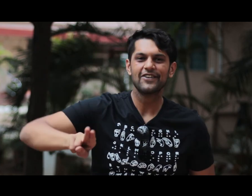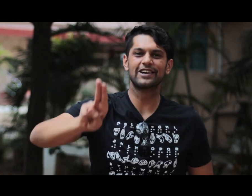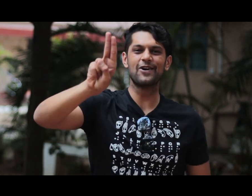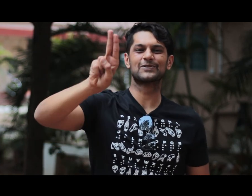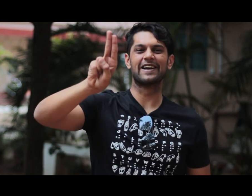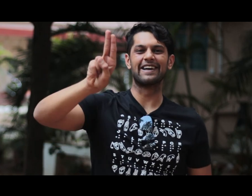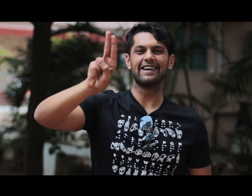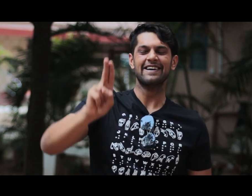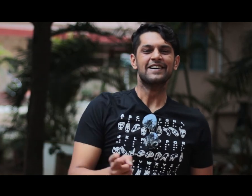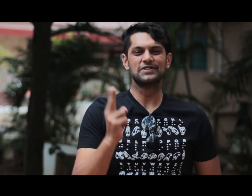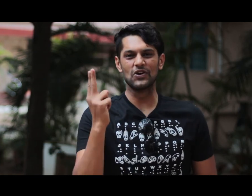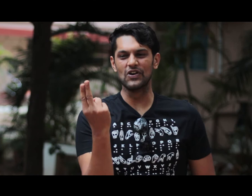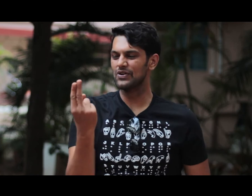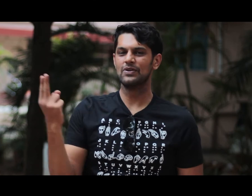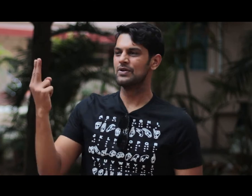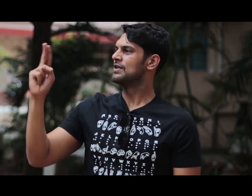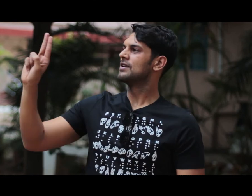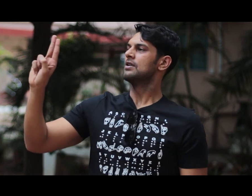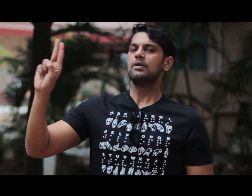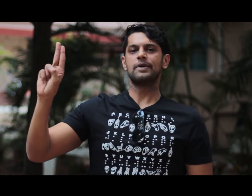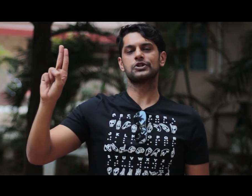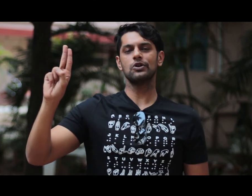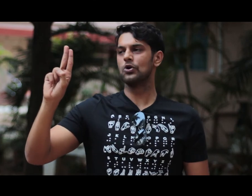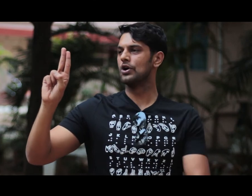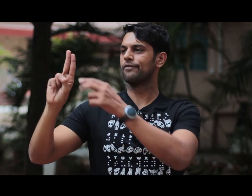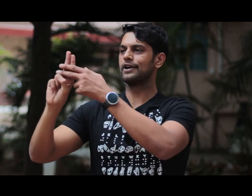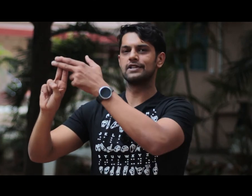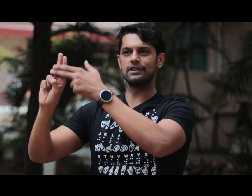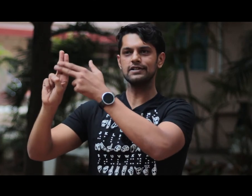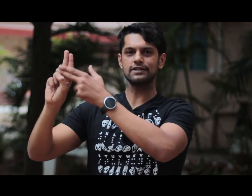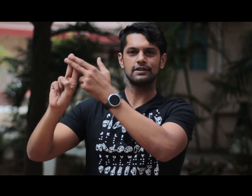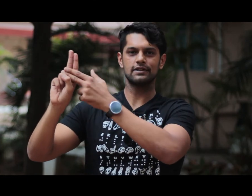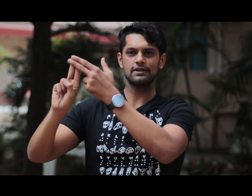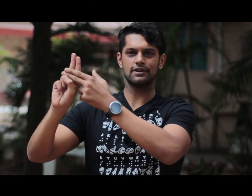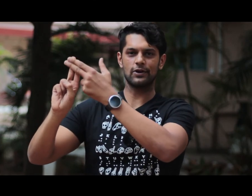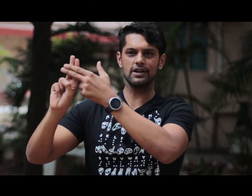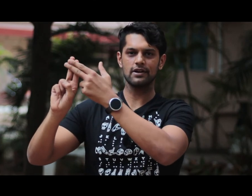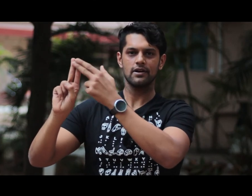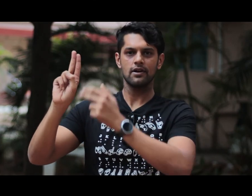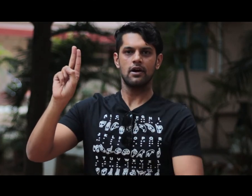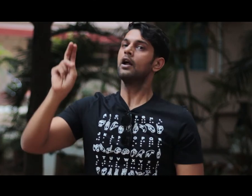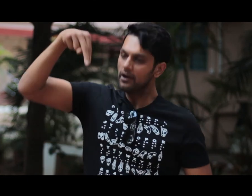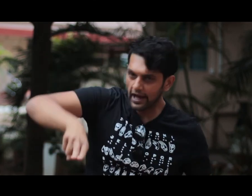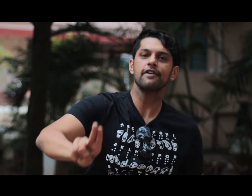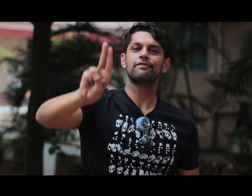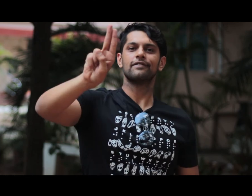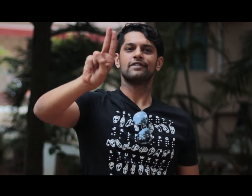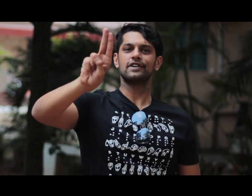ಒಂದು ಡೈ ಹೊಡಿಸ್ಬೇಕು ಹಿಂಗೆ ಸೊ ಮೇಕ್ ಶೋರ್ ಯು ಹೋಲ್ಡ್ ಯುವರ್ ಫಿಂಗರ್ಸ್ ಲೈಕ್ ದಿಸ್ ಓಕೆ ಡೈವ್ ದಟ್ಸ್